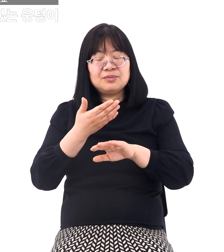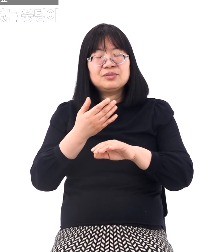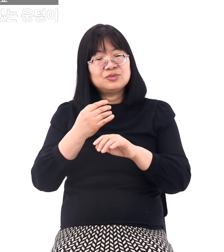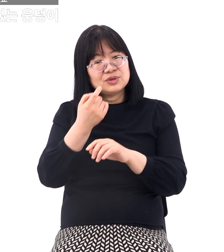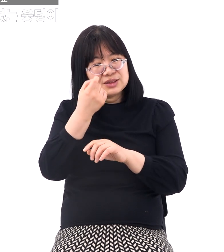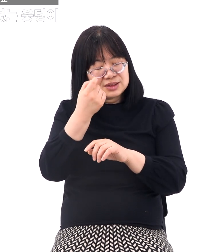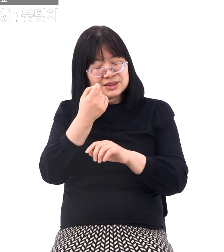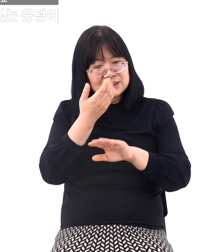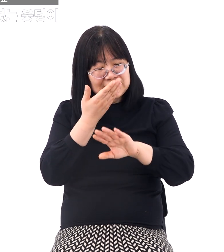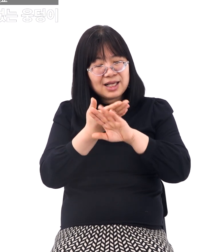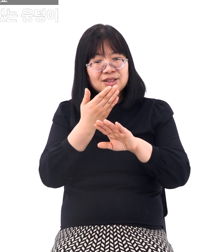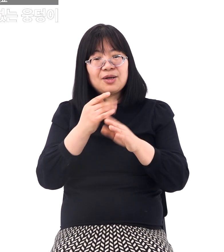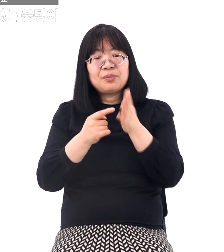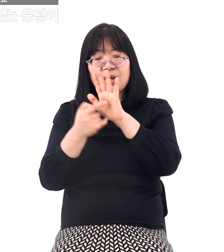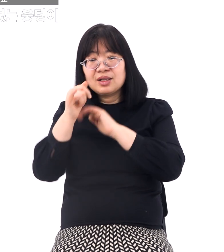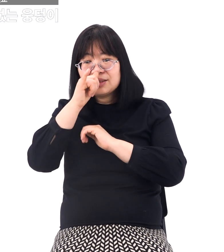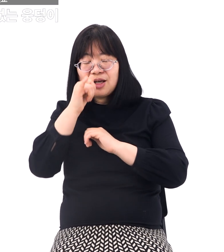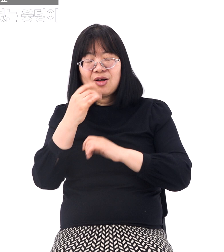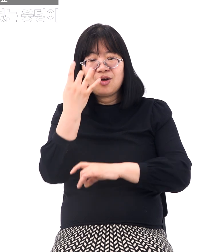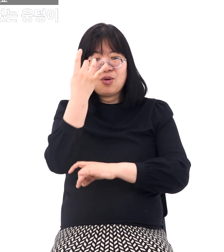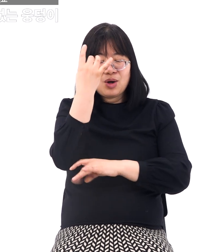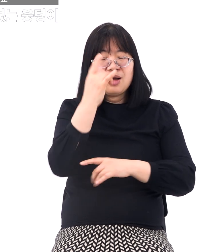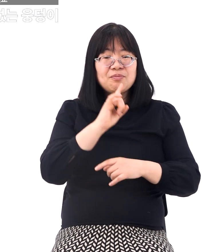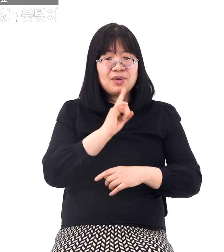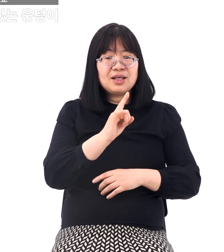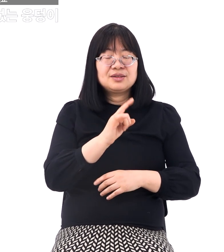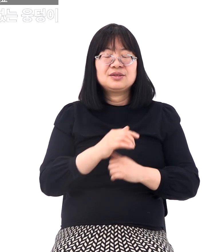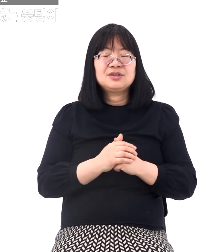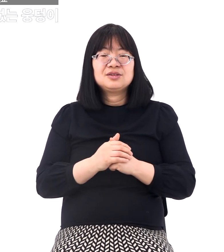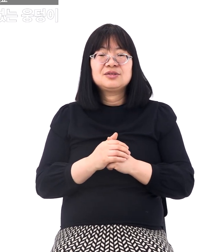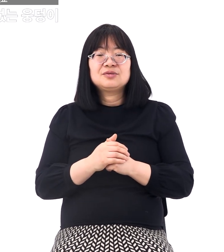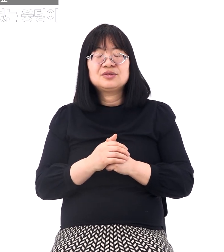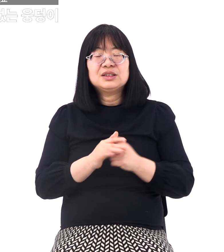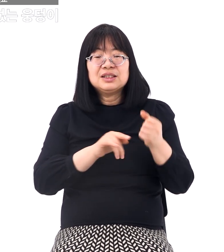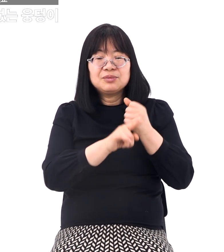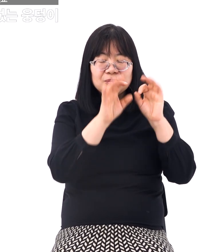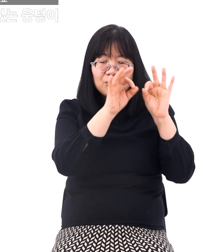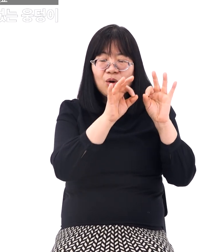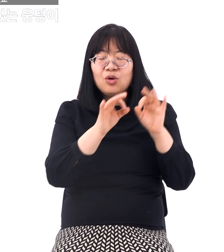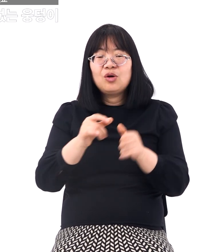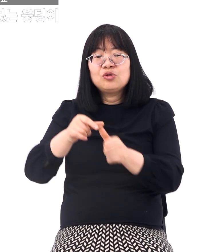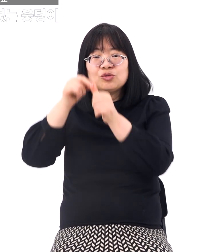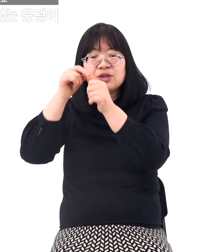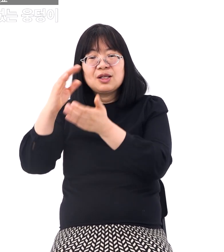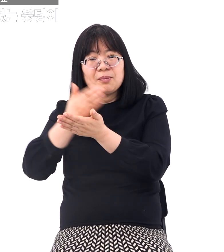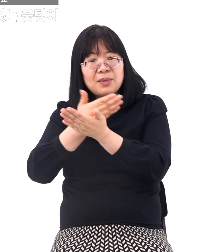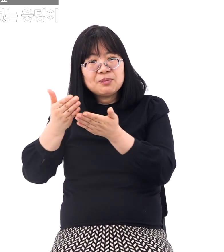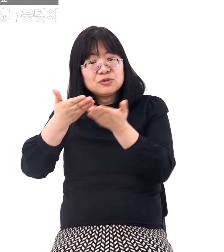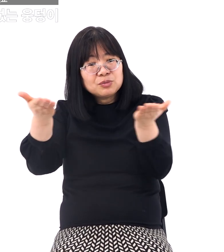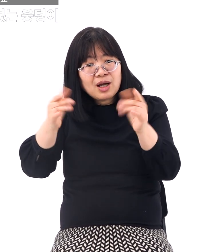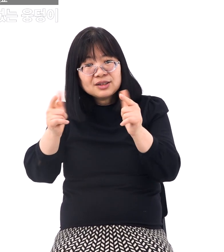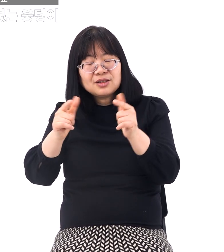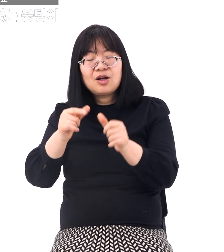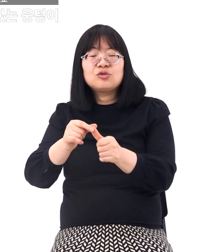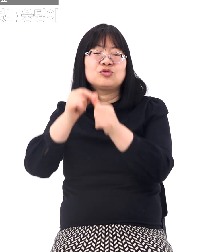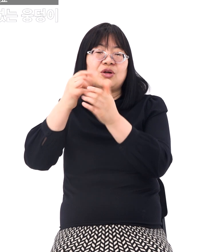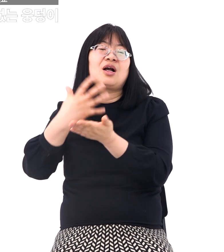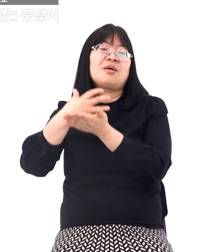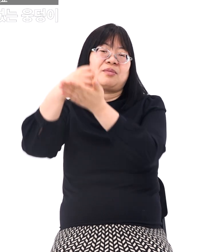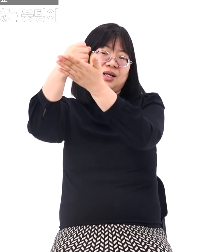단순하게. 그 말은 그는 구원을 베풀며가 아니라 구원을 뭐하며? 받으시며라는